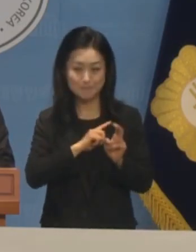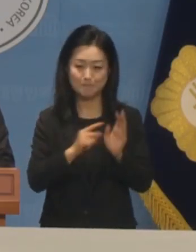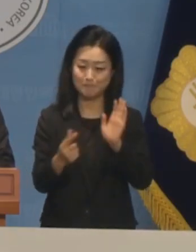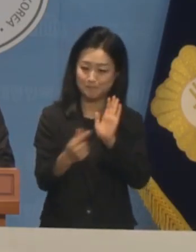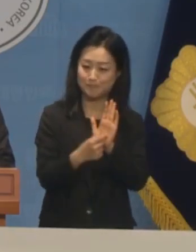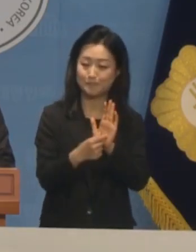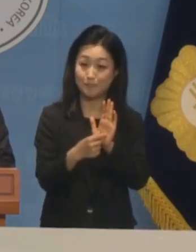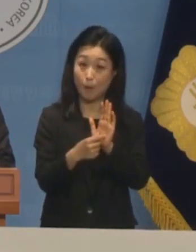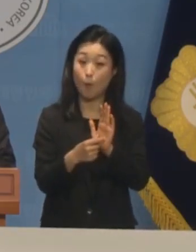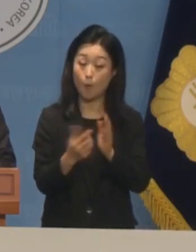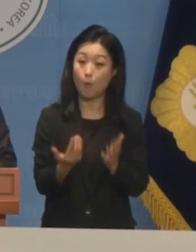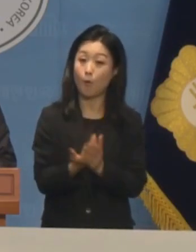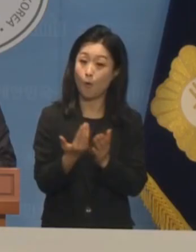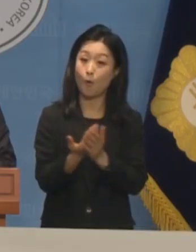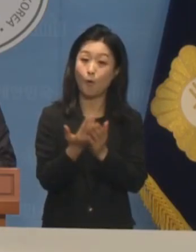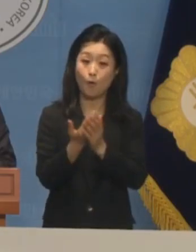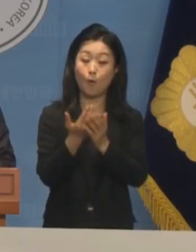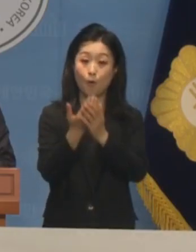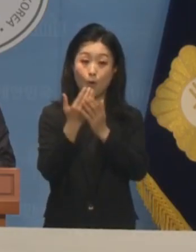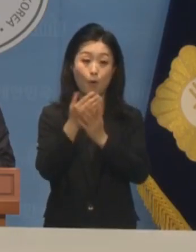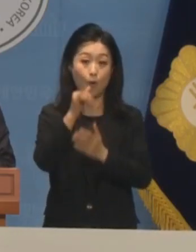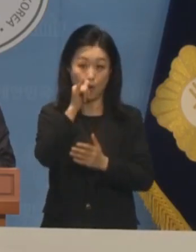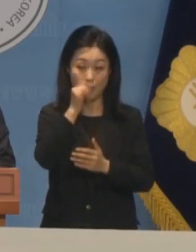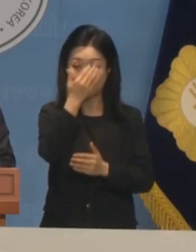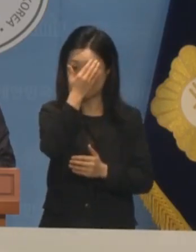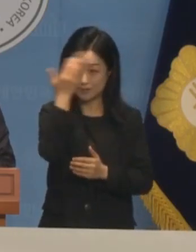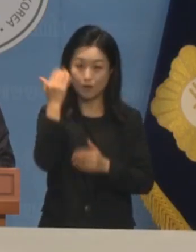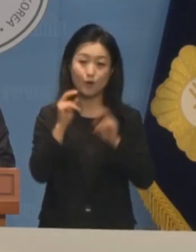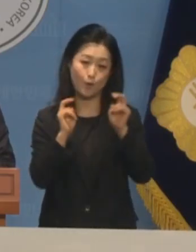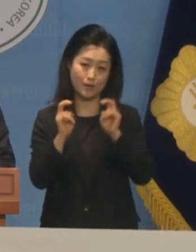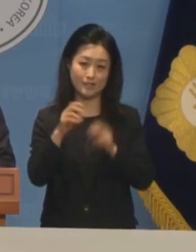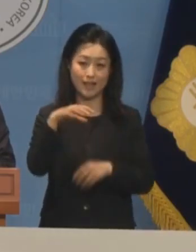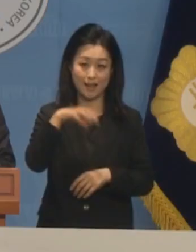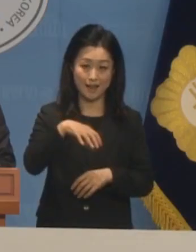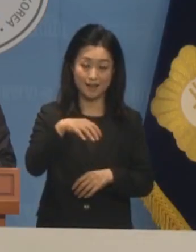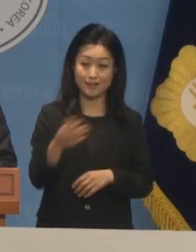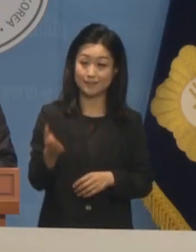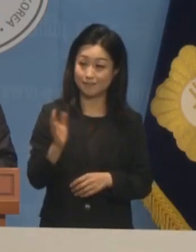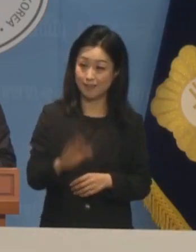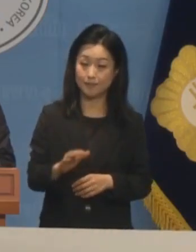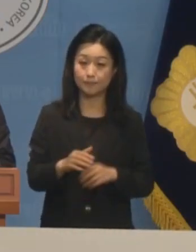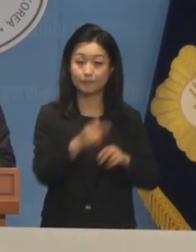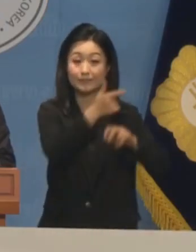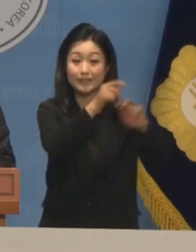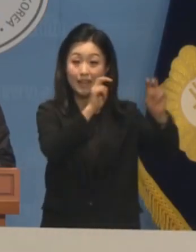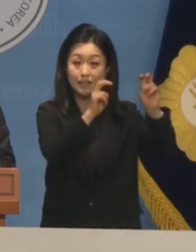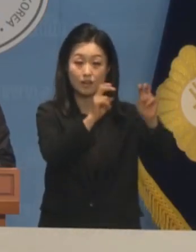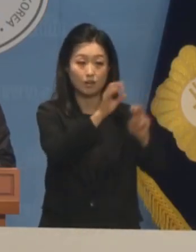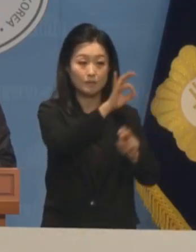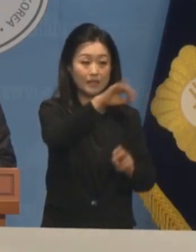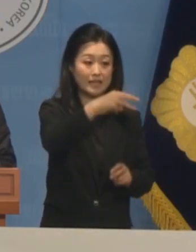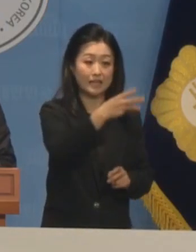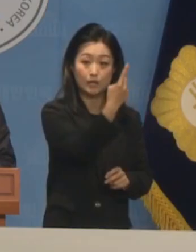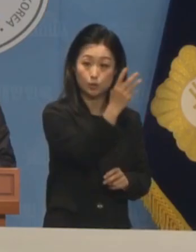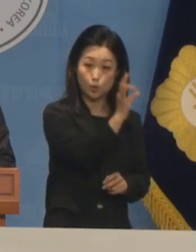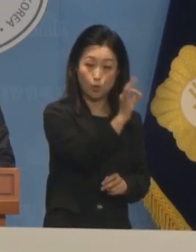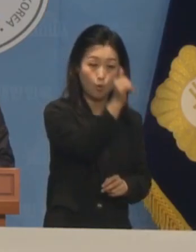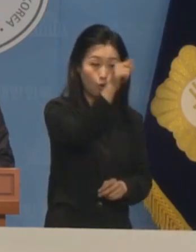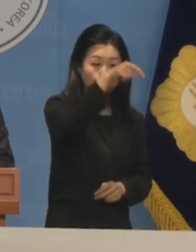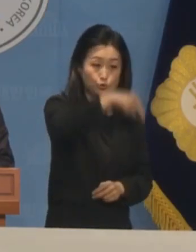새롭게 성장하던 청년 기업입니다. 그런데 대기업인 일동 후디스가